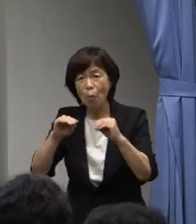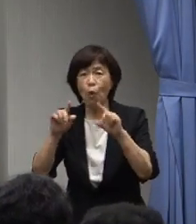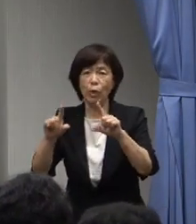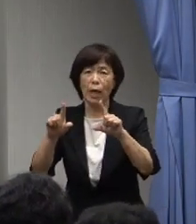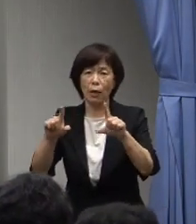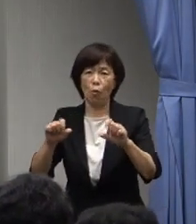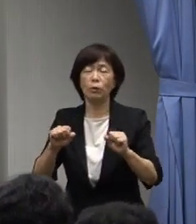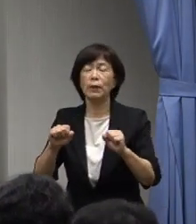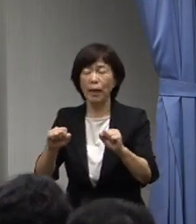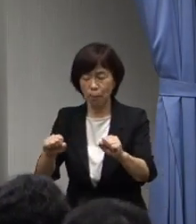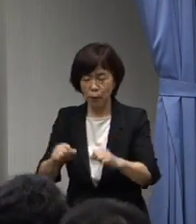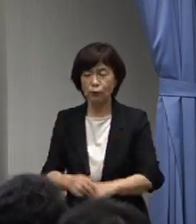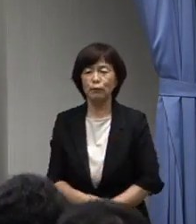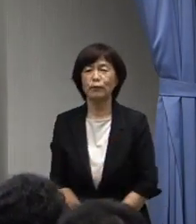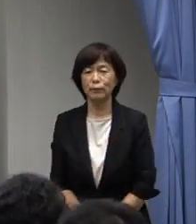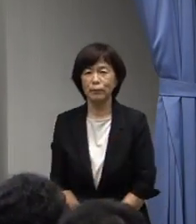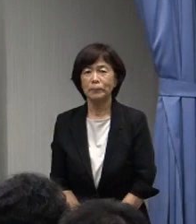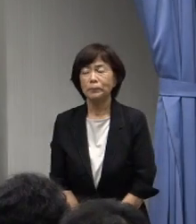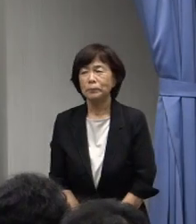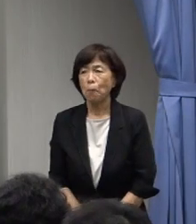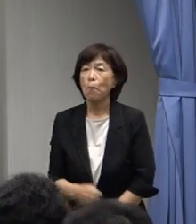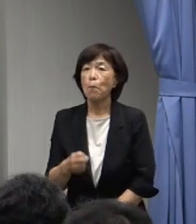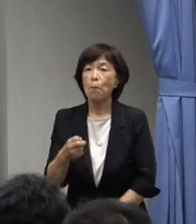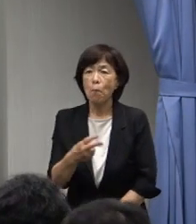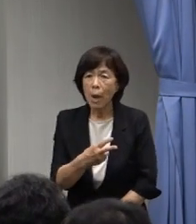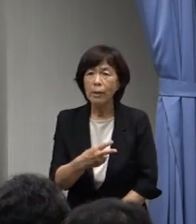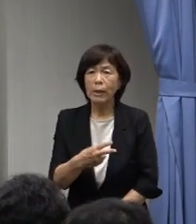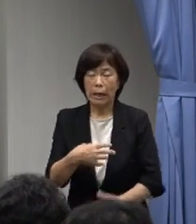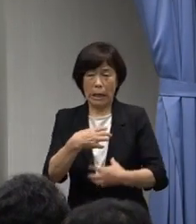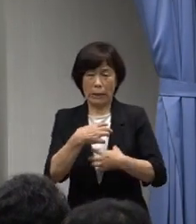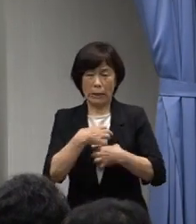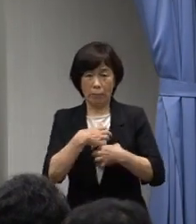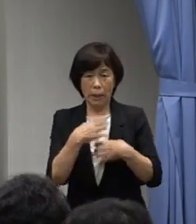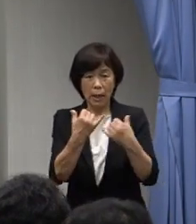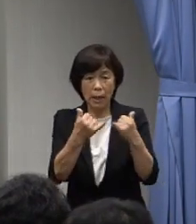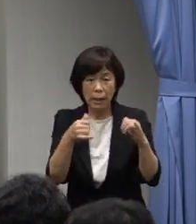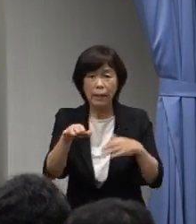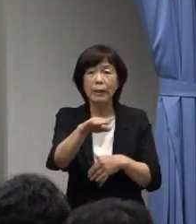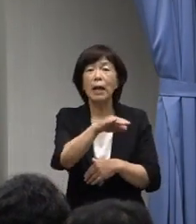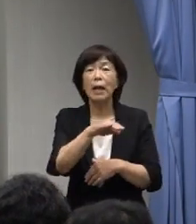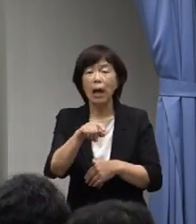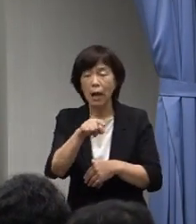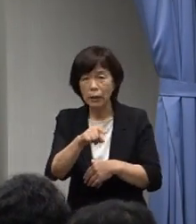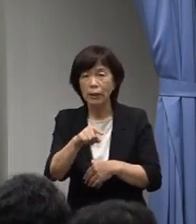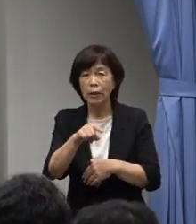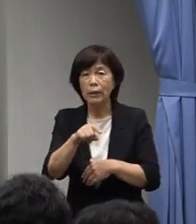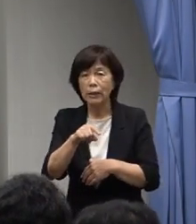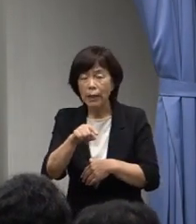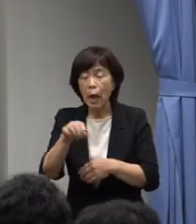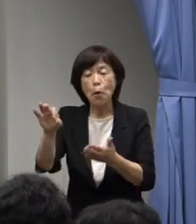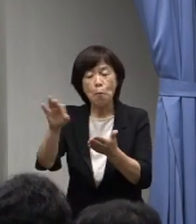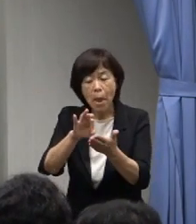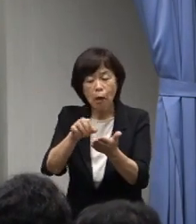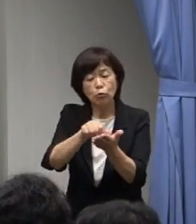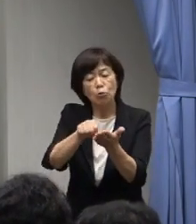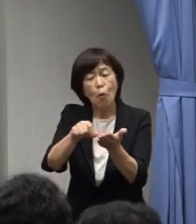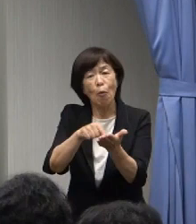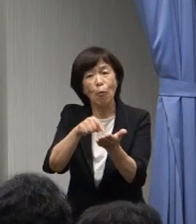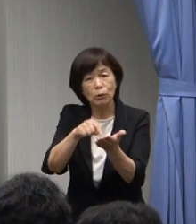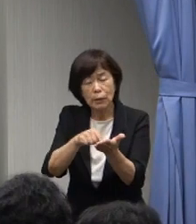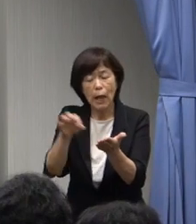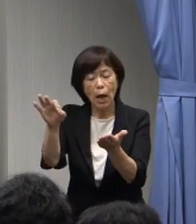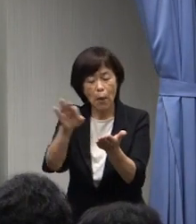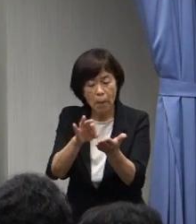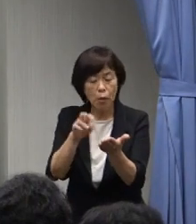いますし、また熱中症のリスクが高い方はこのメール登録をしていただければ、メール